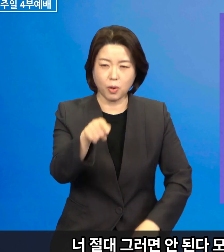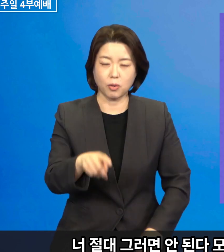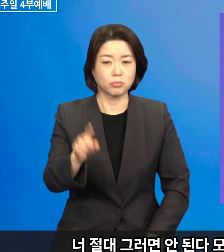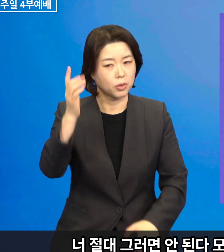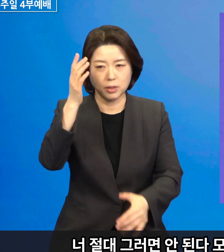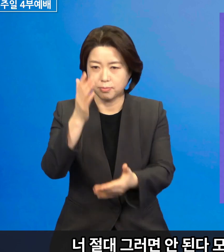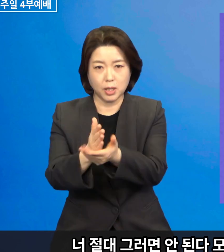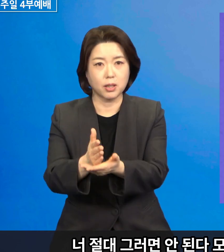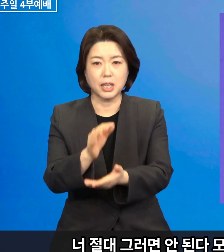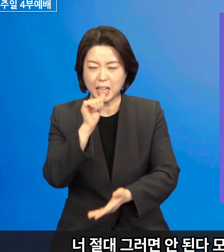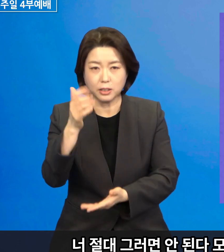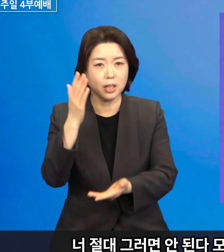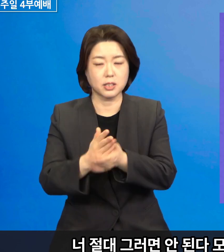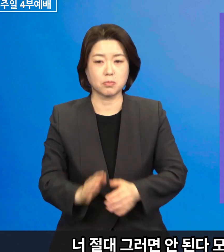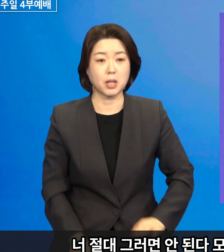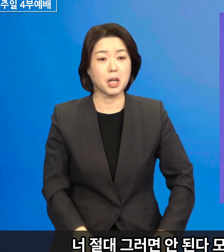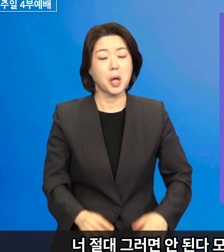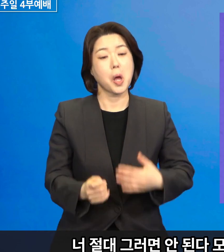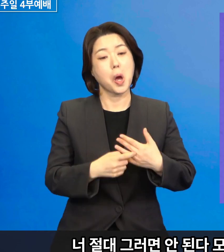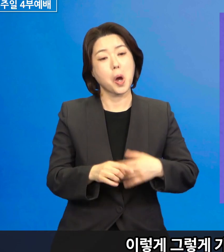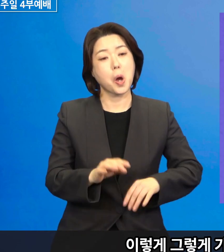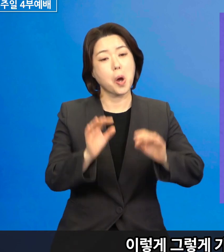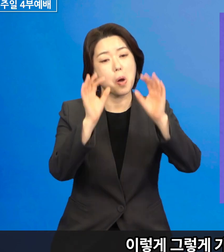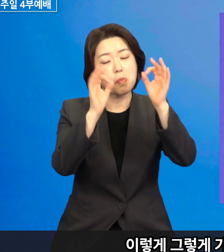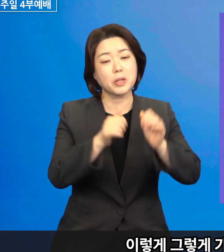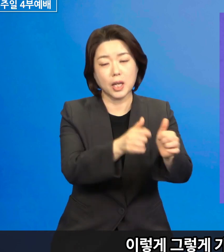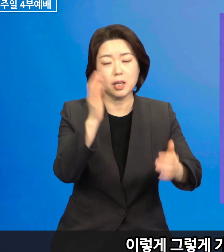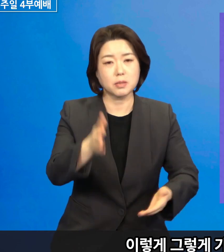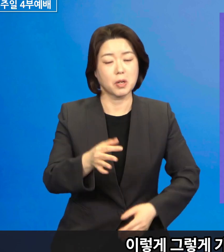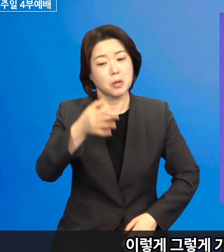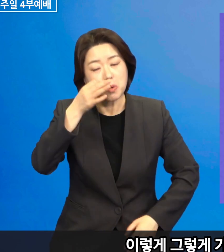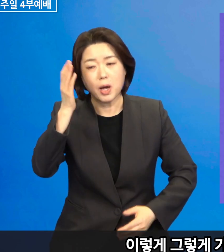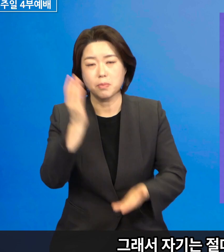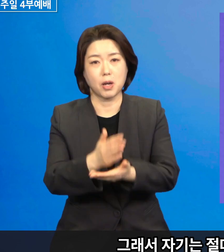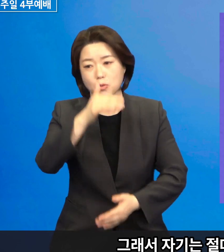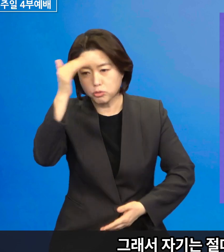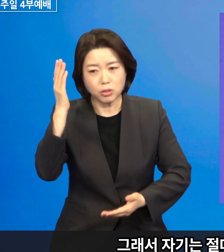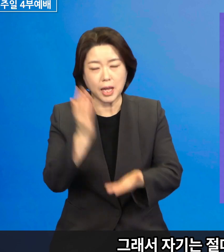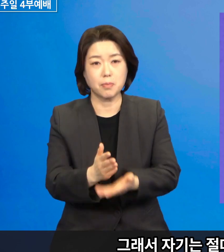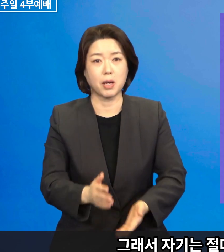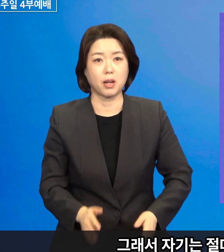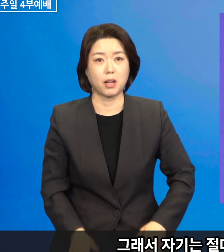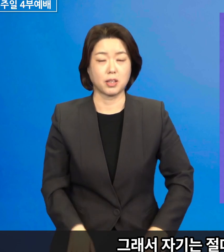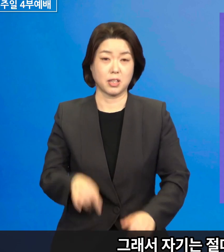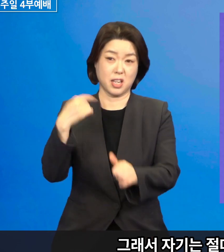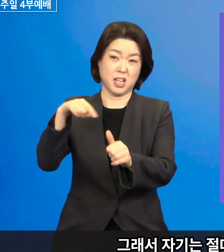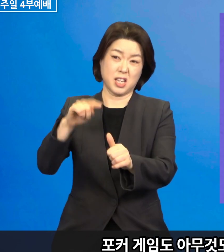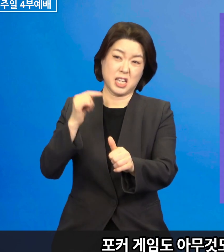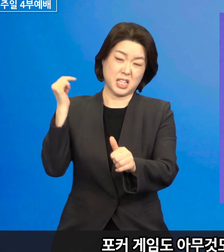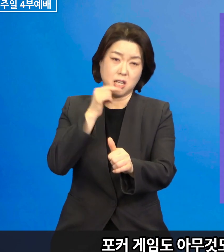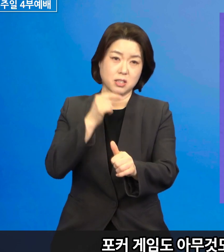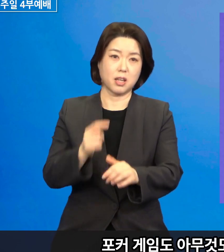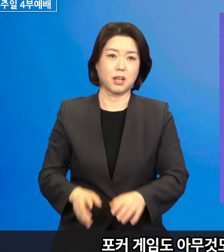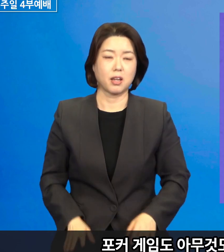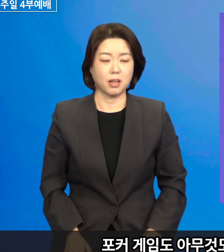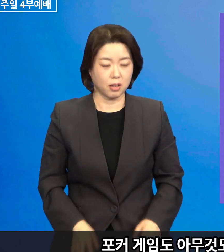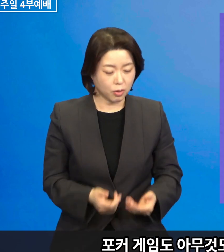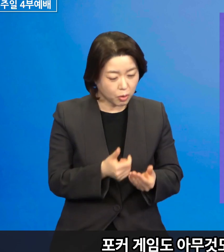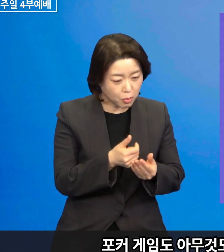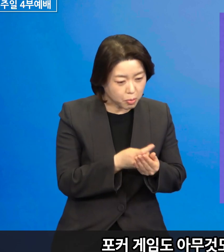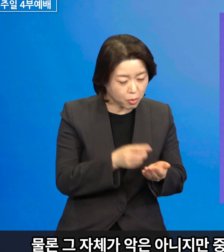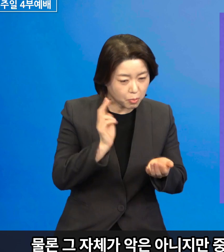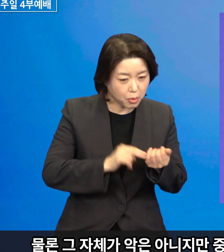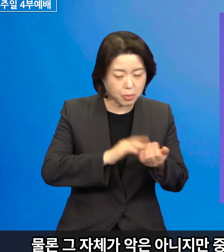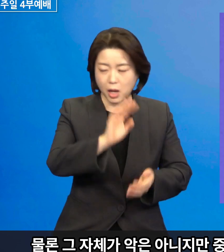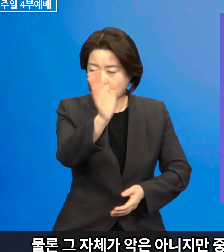된다. 모양이라도 하지 마. 보지도 마. 그렇게 가르치셨다는 거예요. 그래서 자기는 절대로 게임하지 않겠다. 포커 게임 아무것도 하지 않았다는